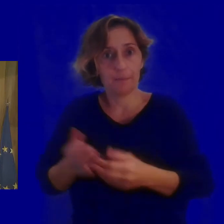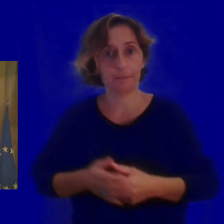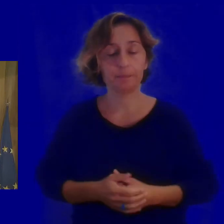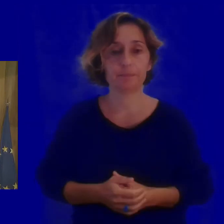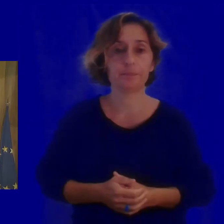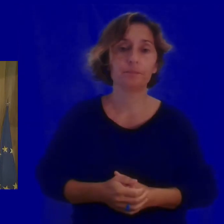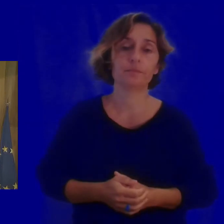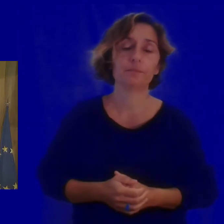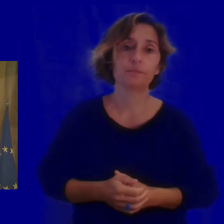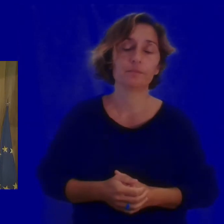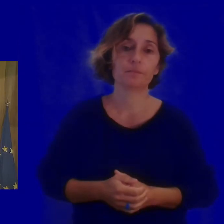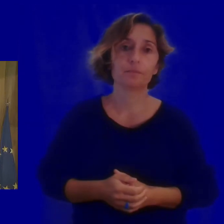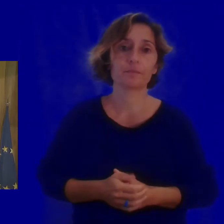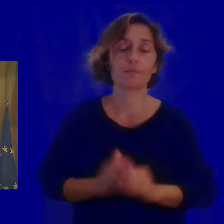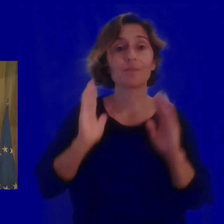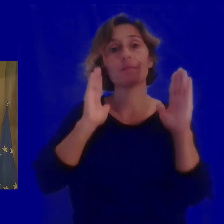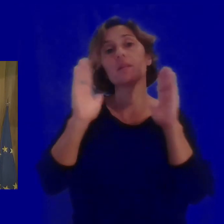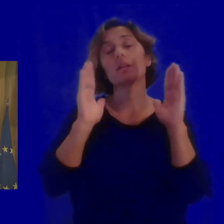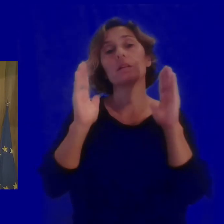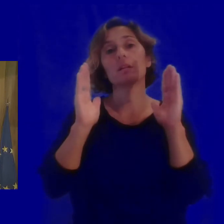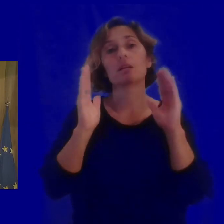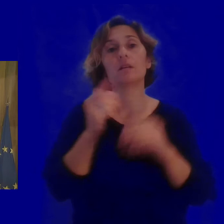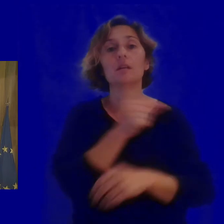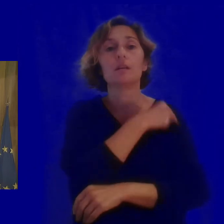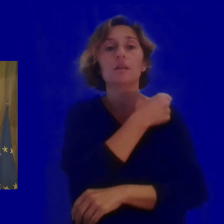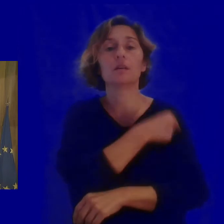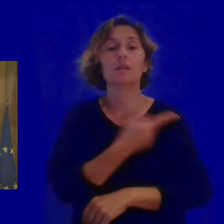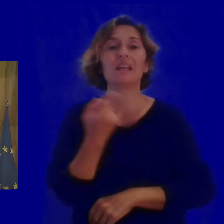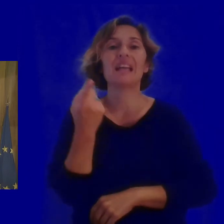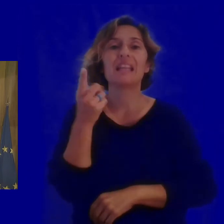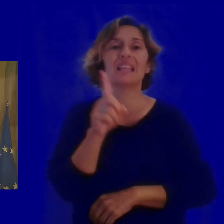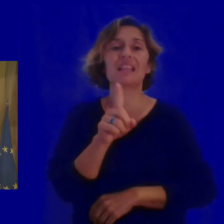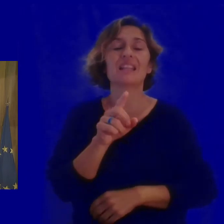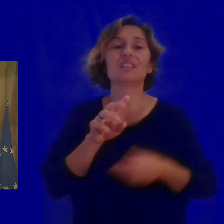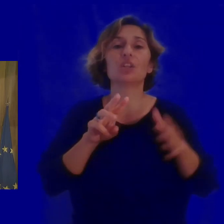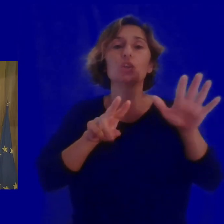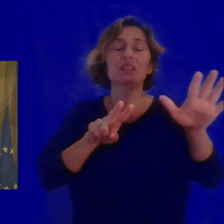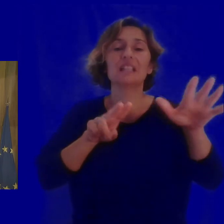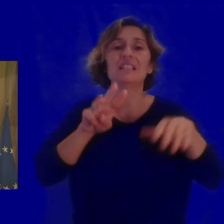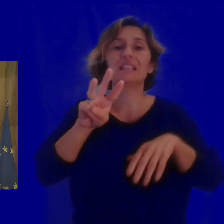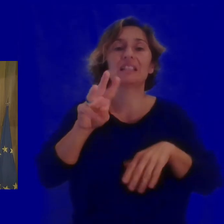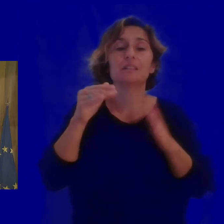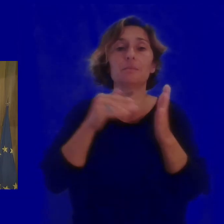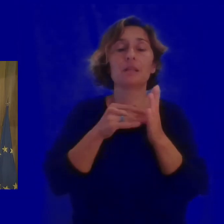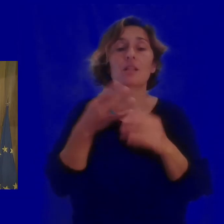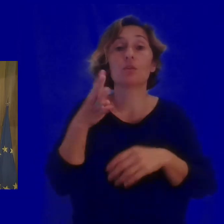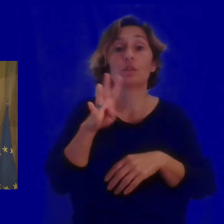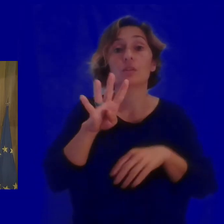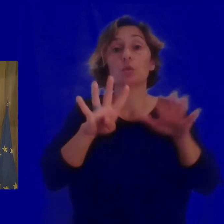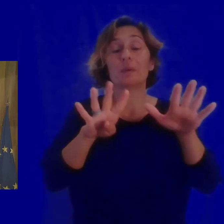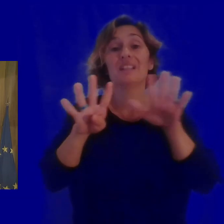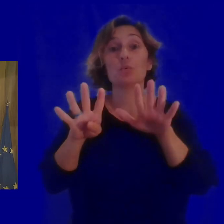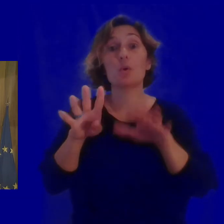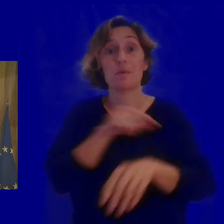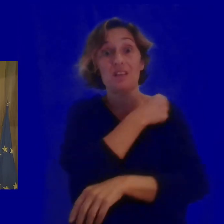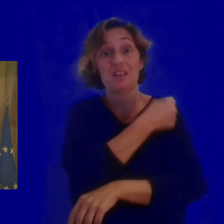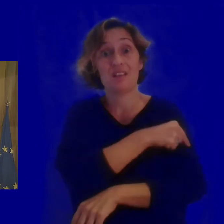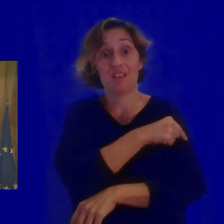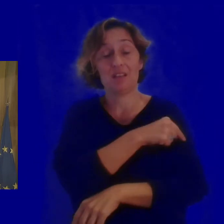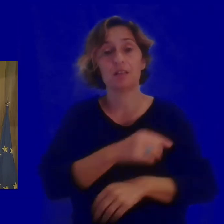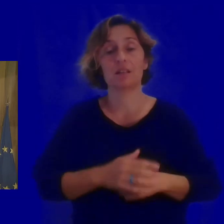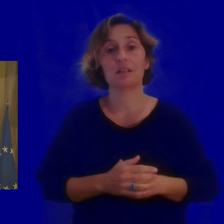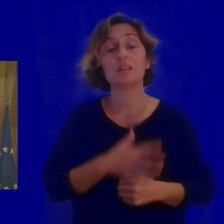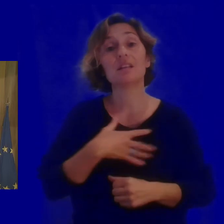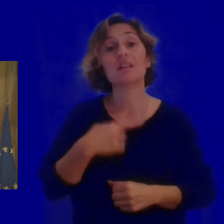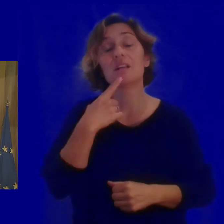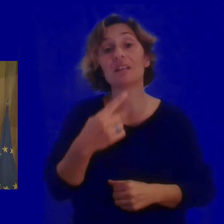En esta etapa se han puesto 156.779 dosis de vacunas que supone ya